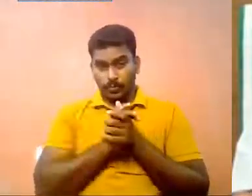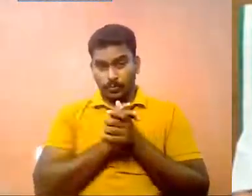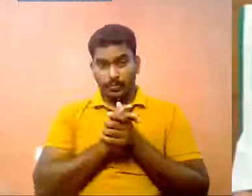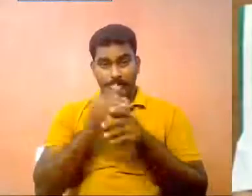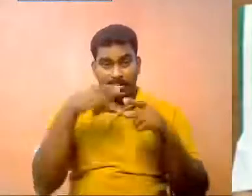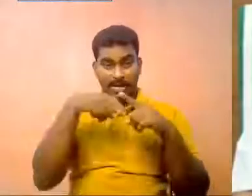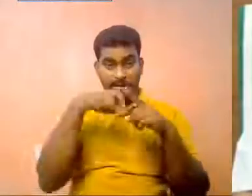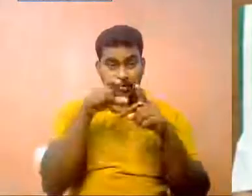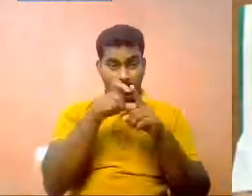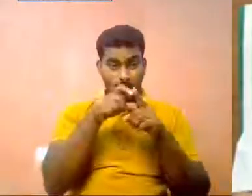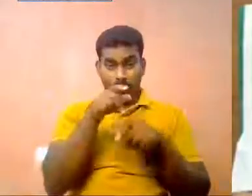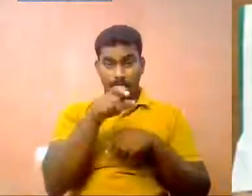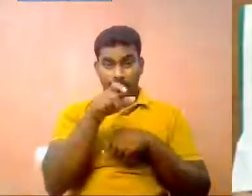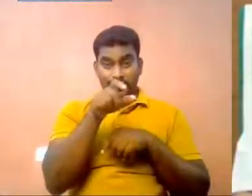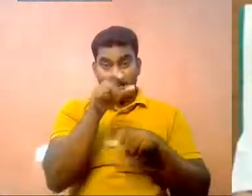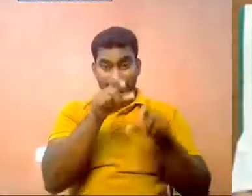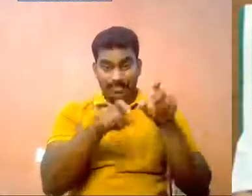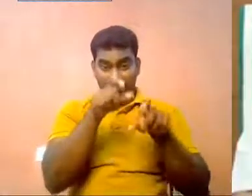കാസർഗോഡുള്ള